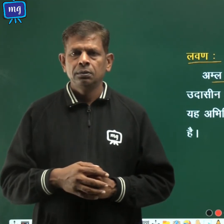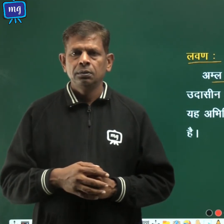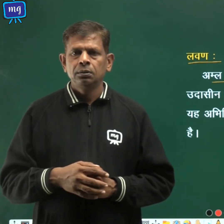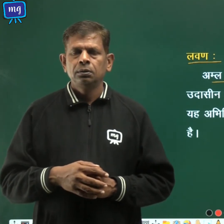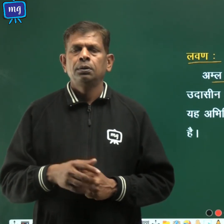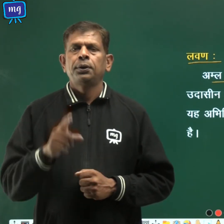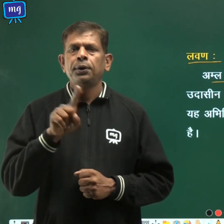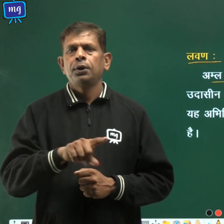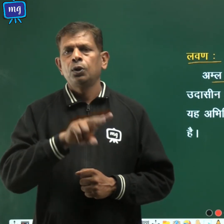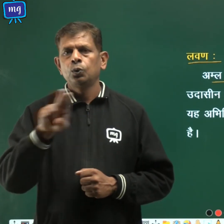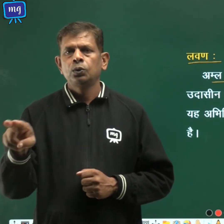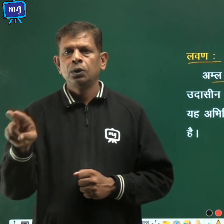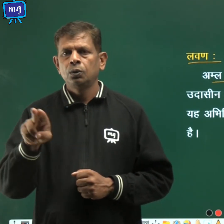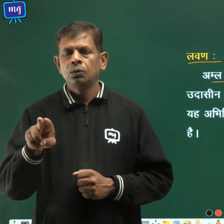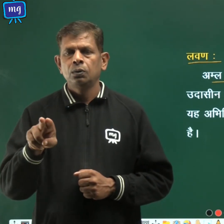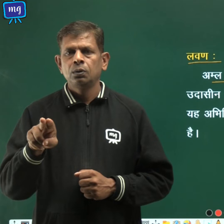एक दूसरे को